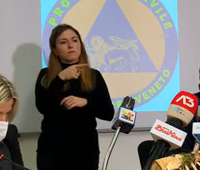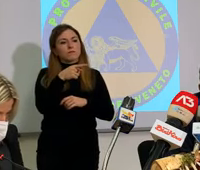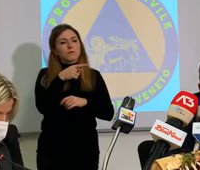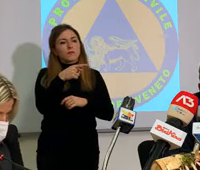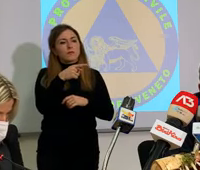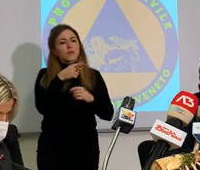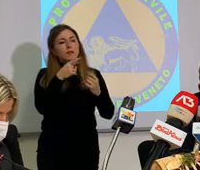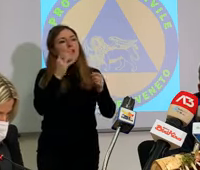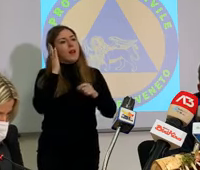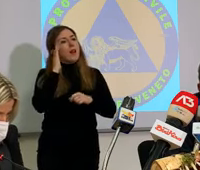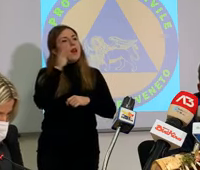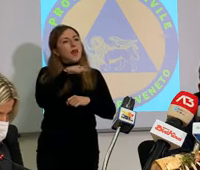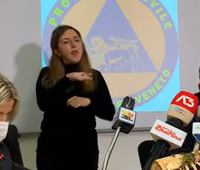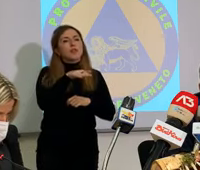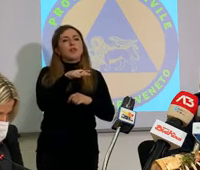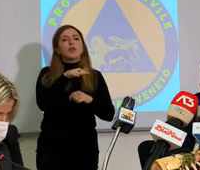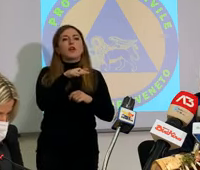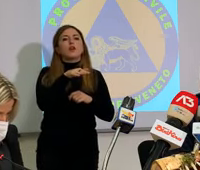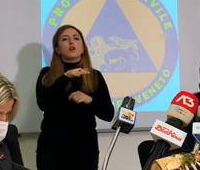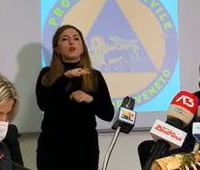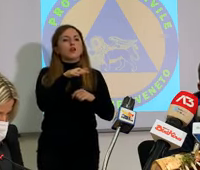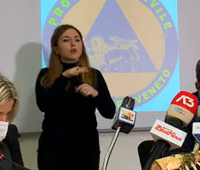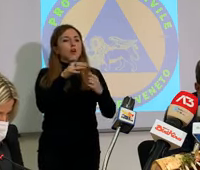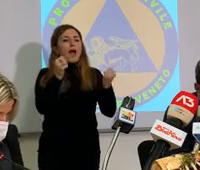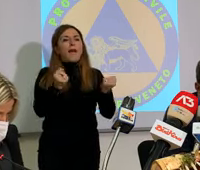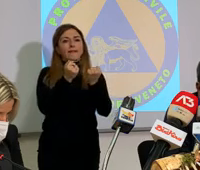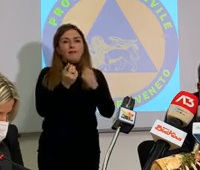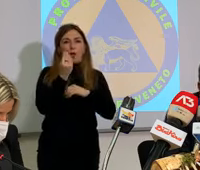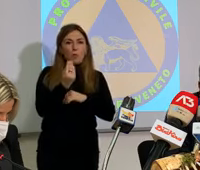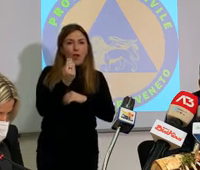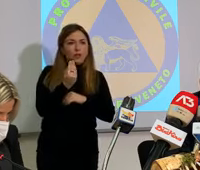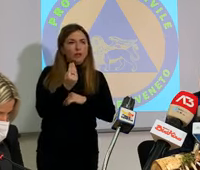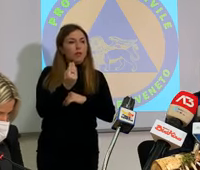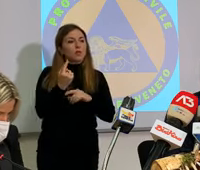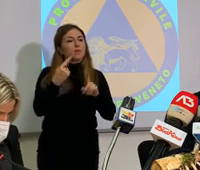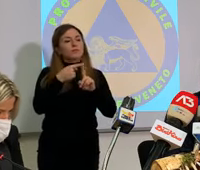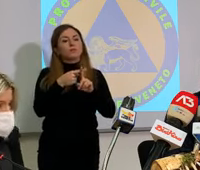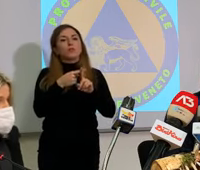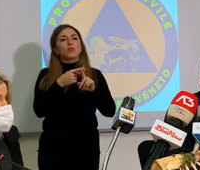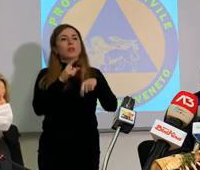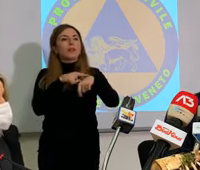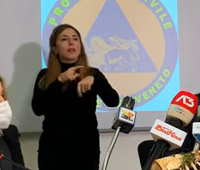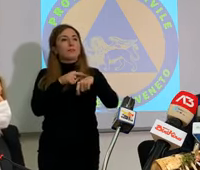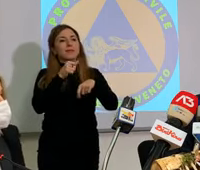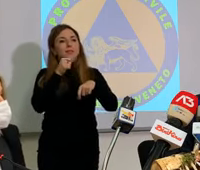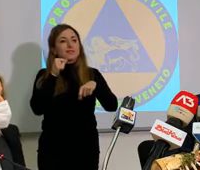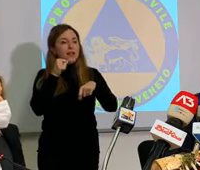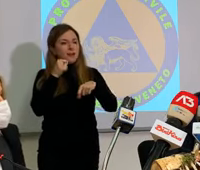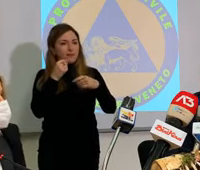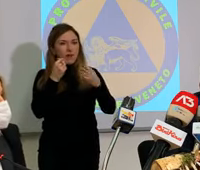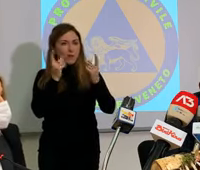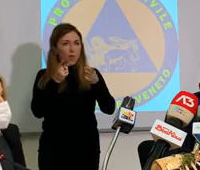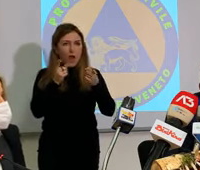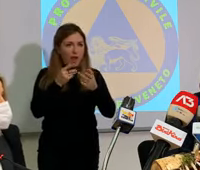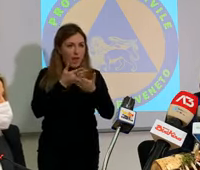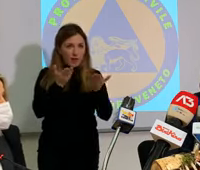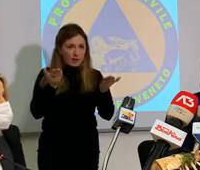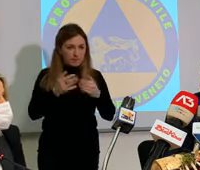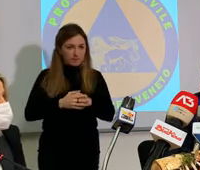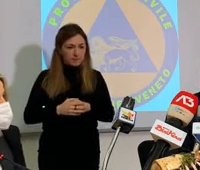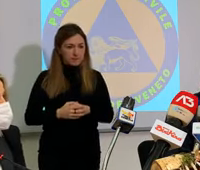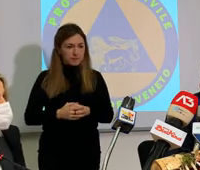qualche operazione necessaria in termini di riduzione degli altri servizi per andare ad aprirlo questo è